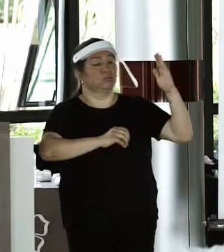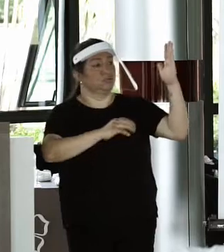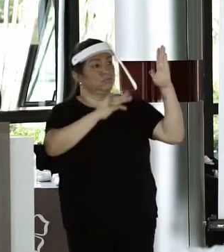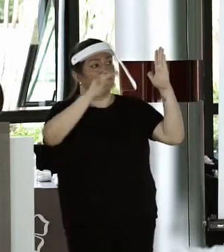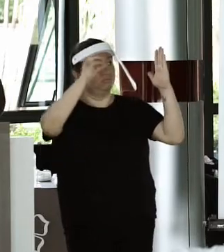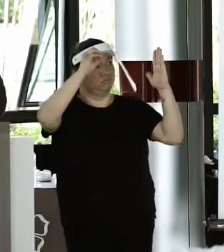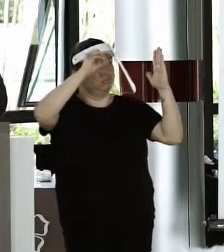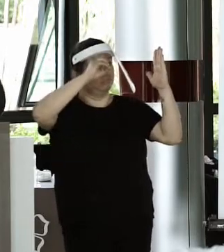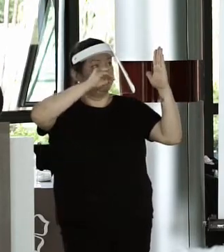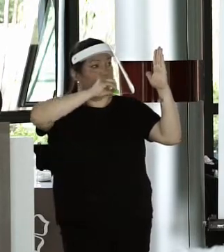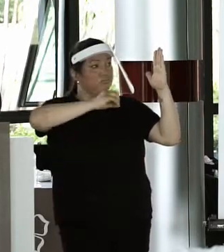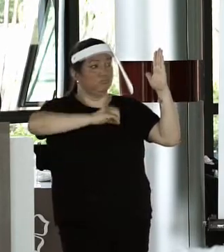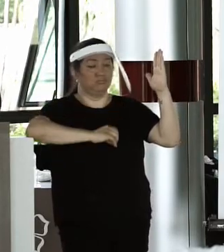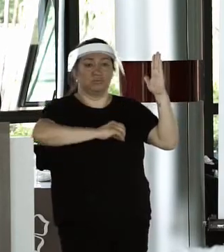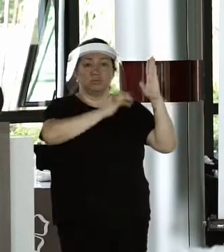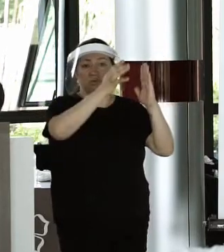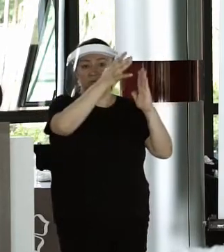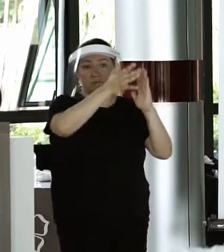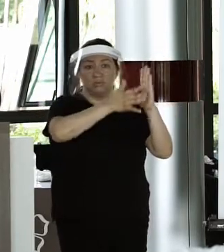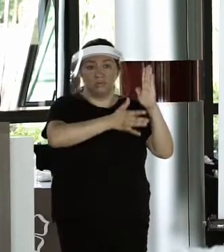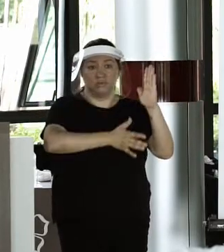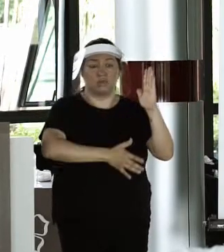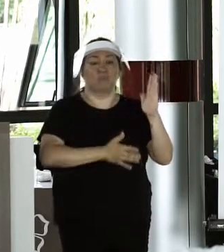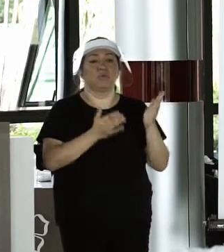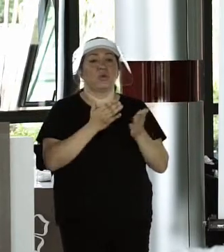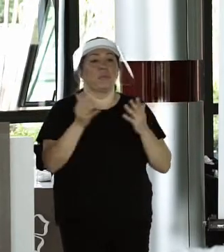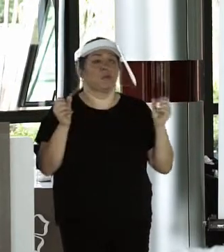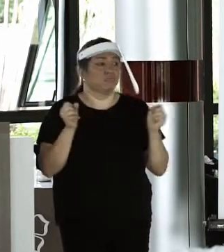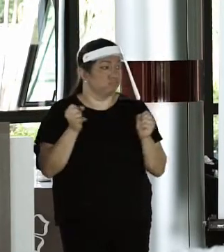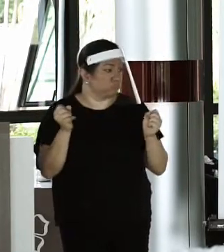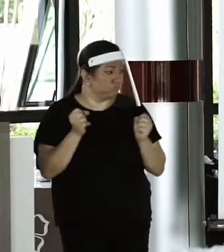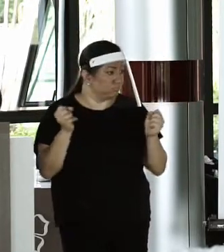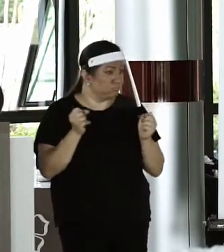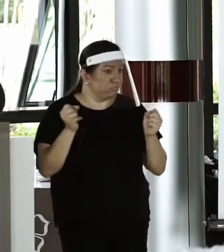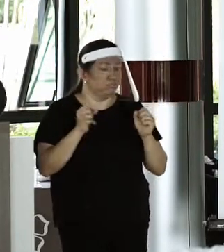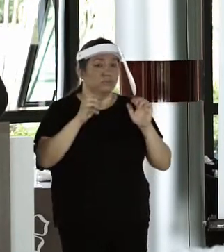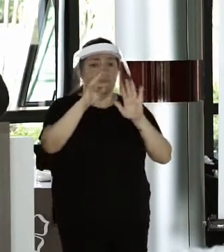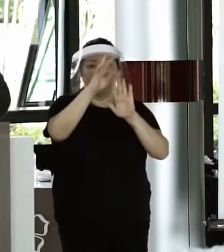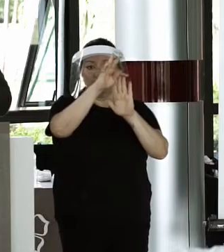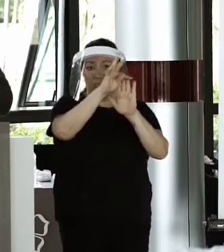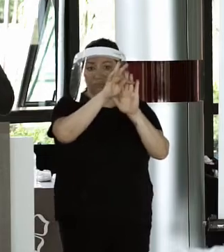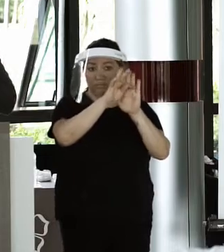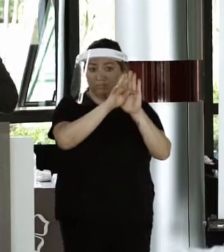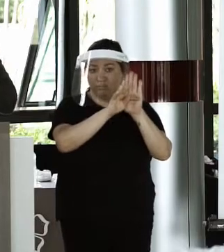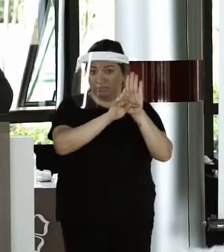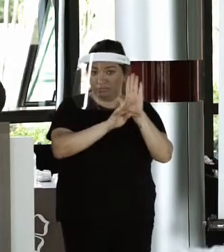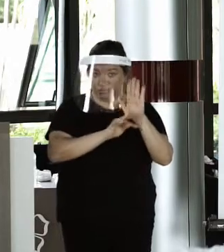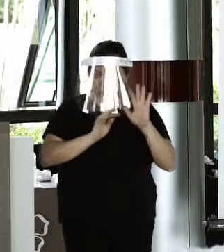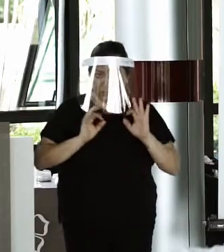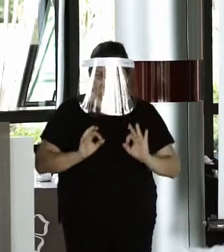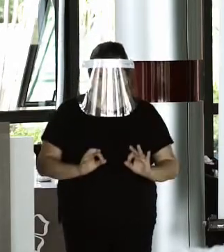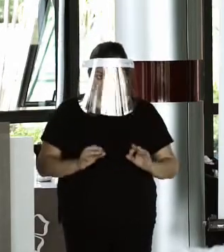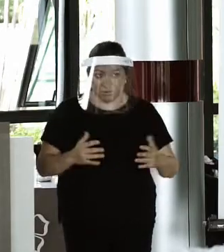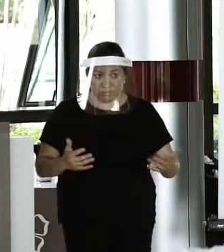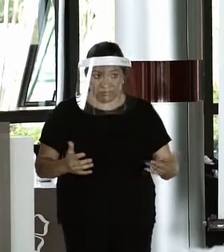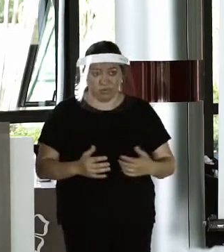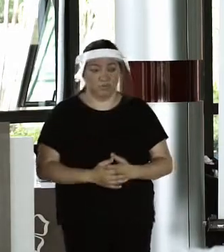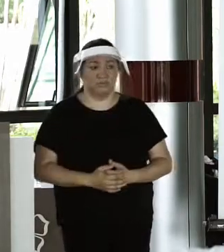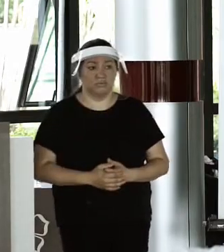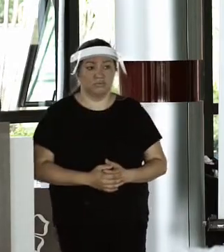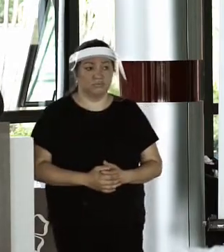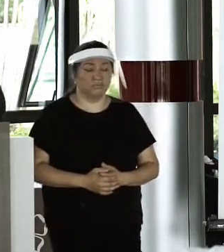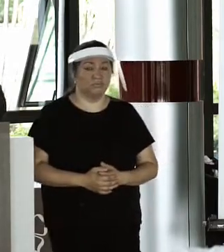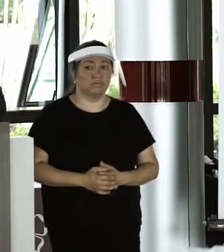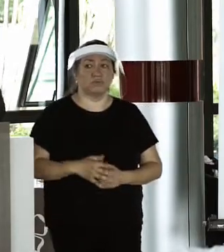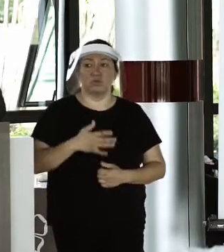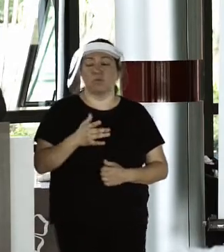inverso. Aquela fachada ela vai começar a resfriar, diminuir a temperatura, certo? E aí, a